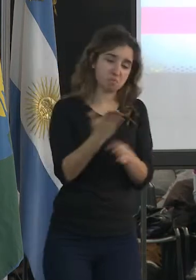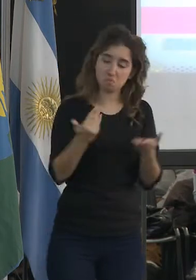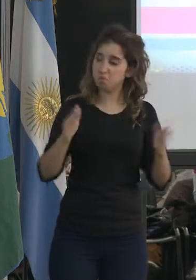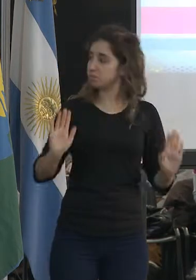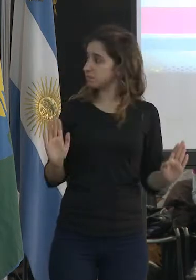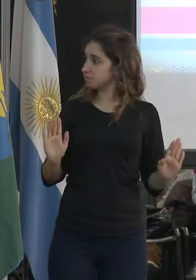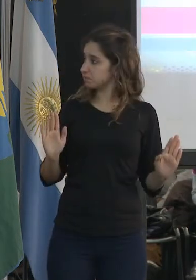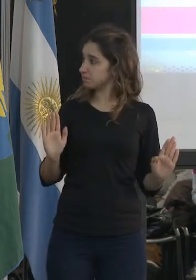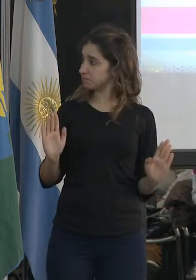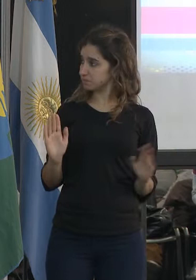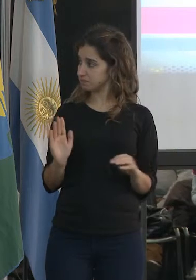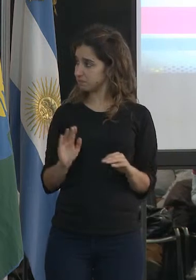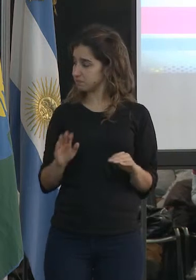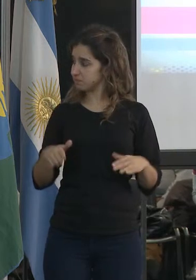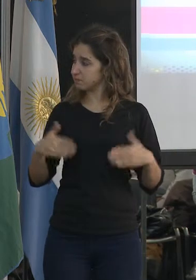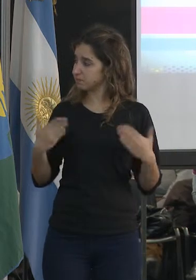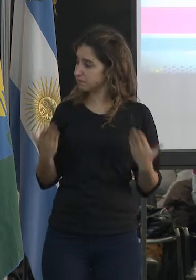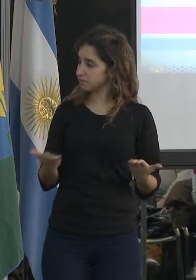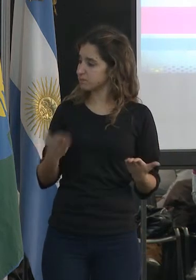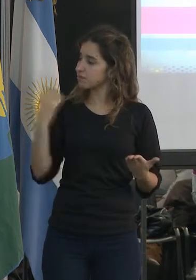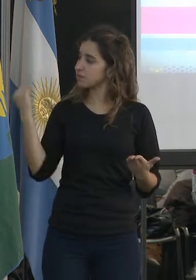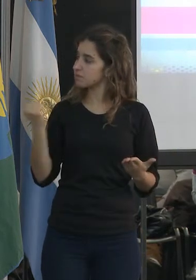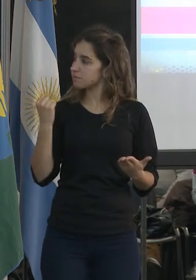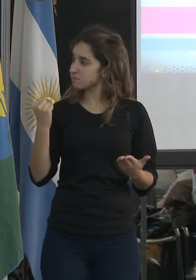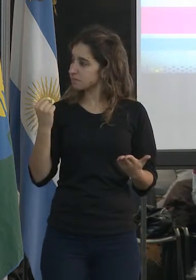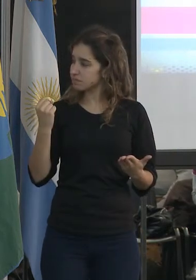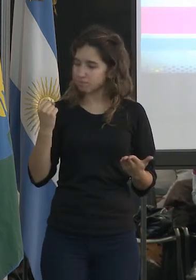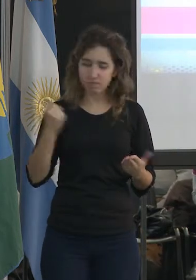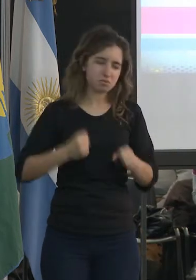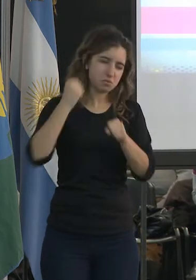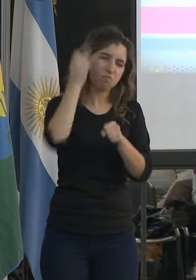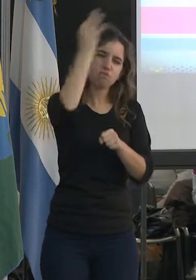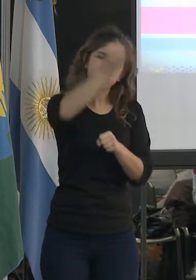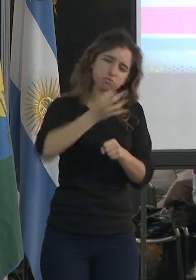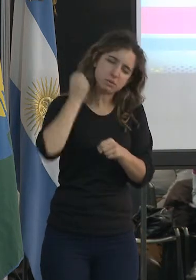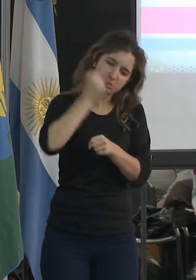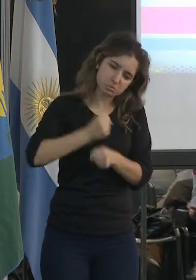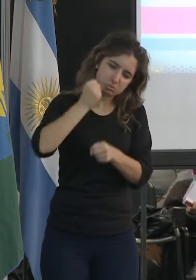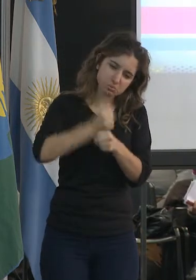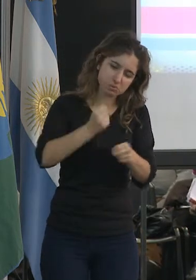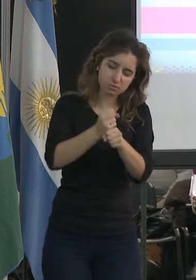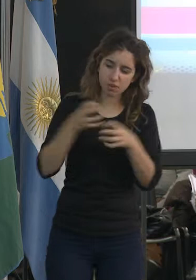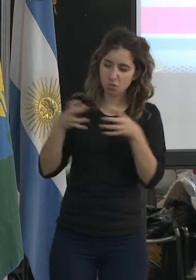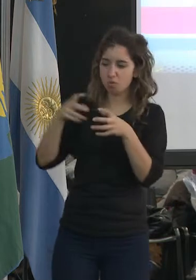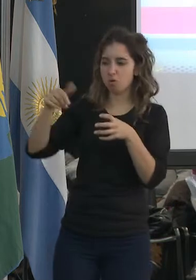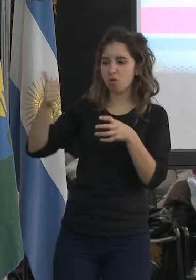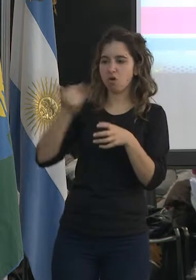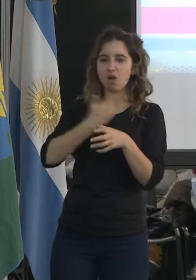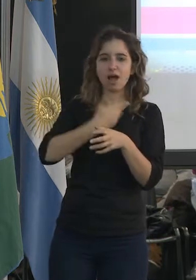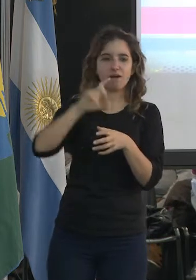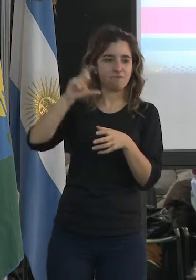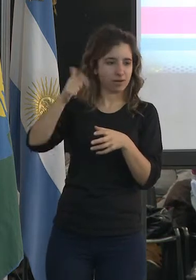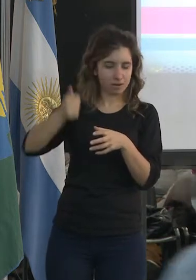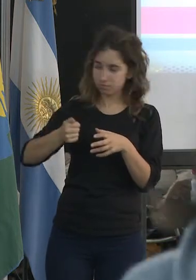tiempo de estas radios. Entonces, creemos que hay que trabajar y trabajar mucho a futuro. Nosotros desde el AFCA tratamos de hacer algunas